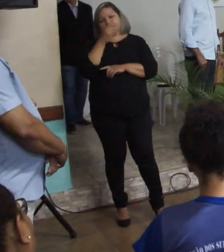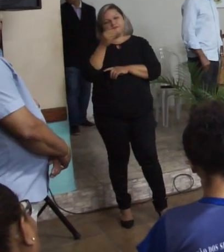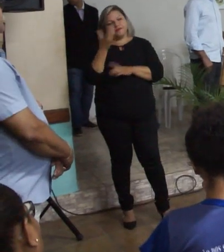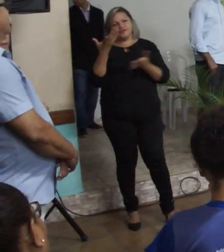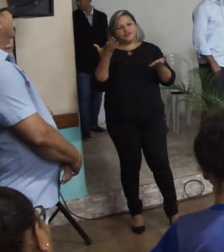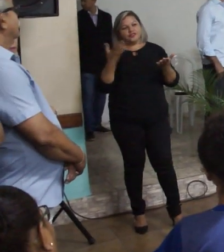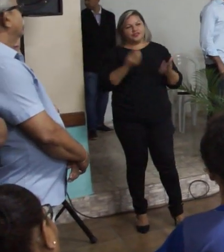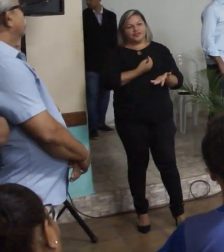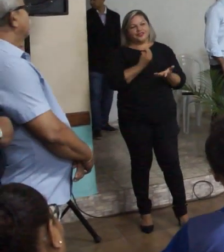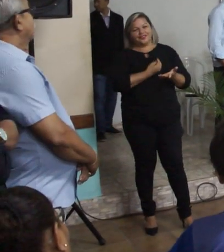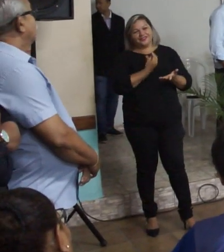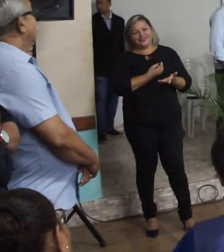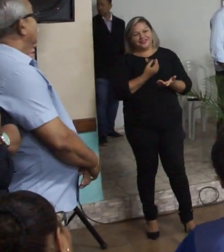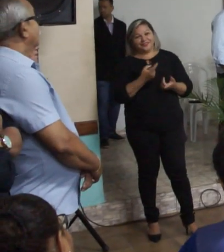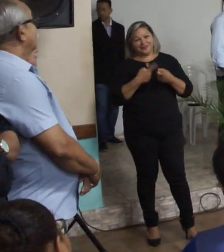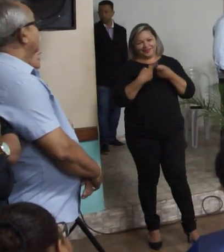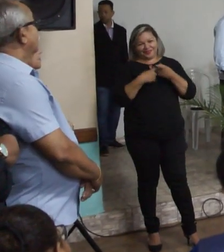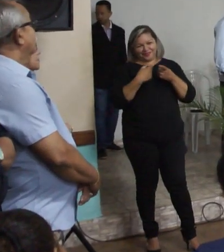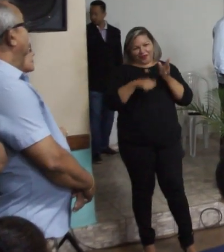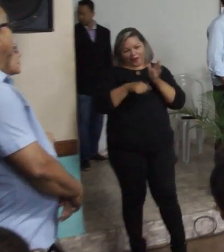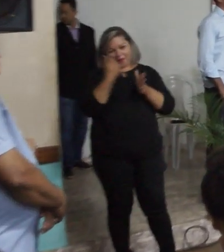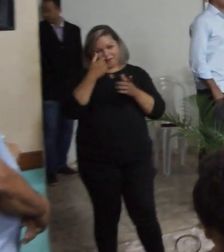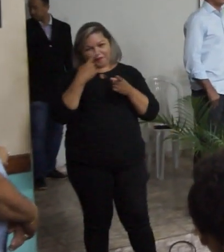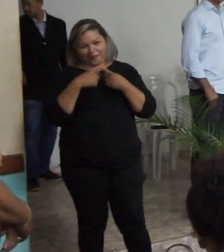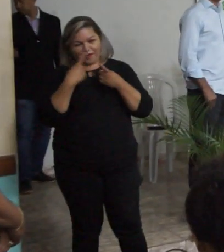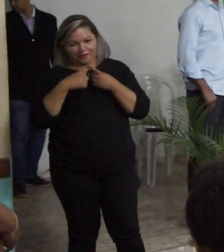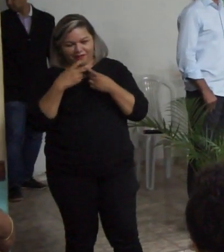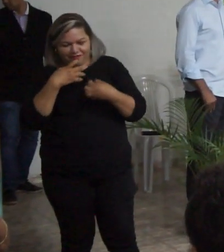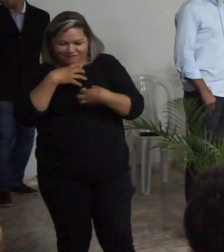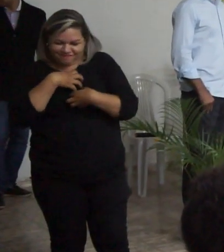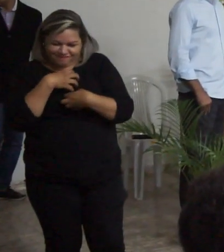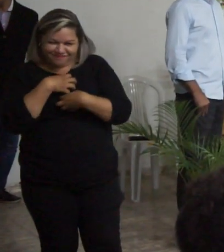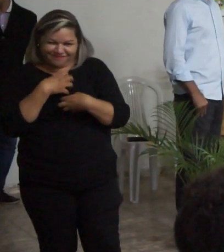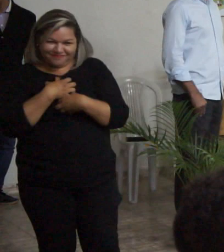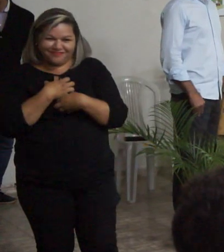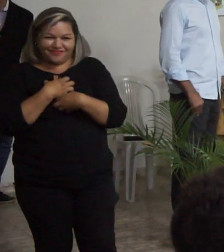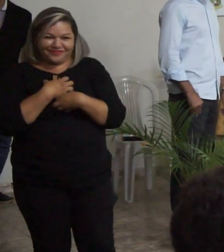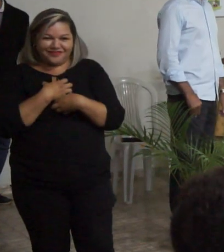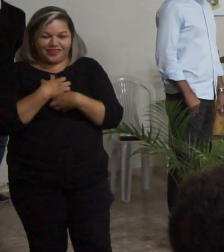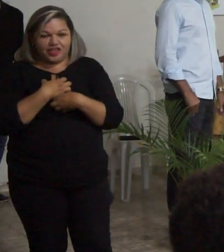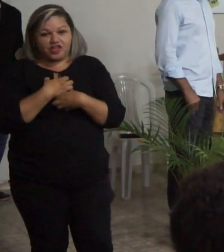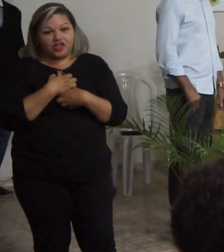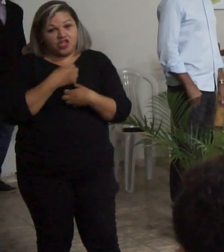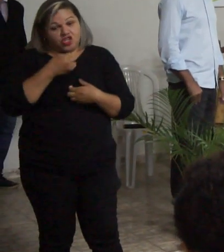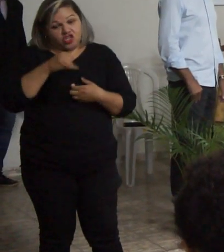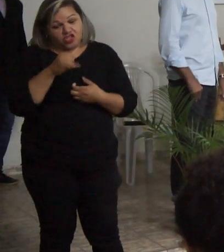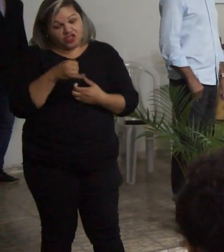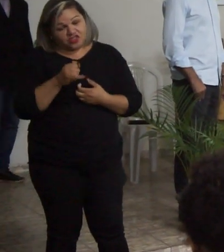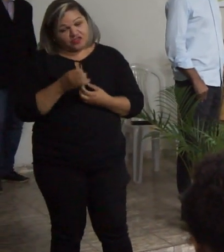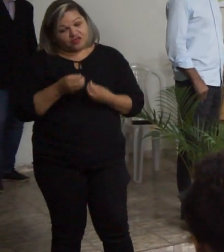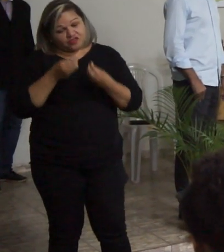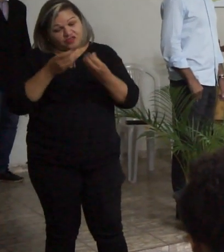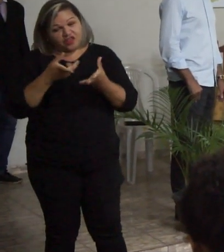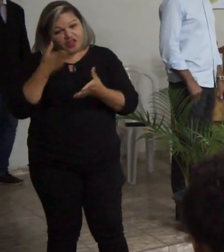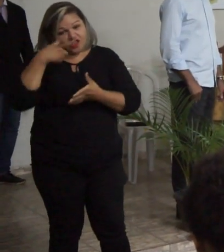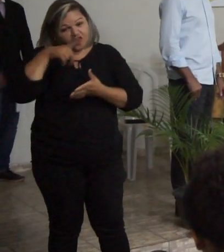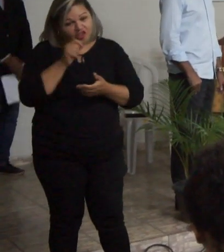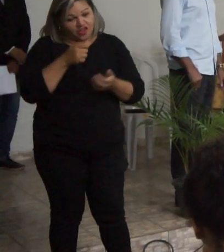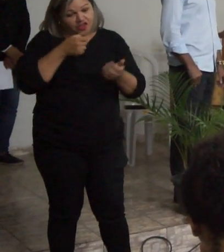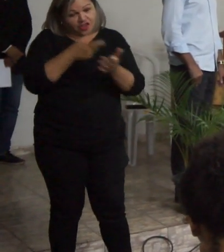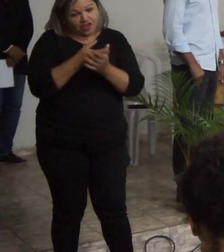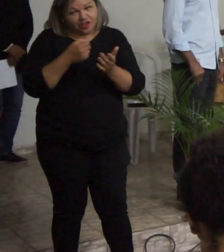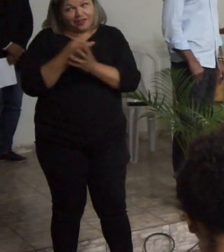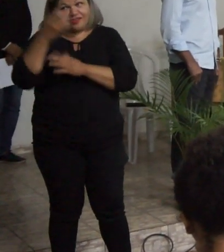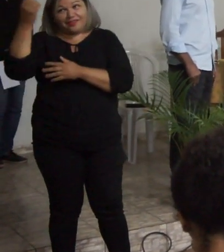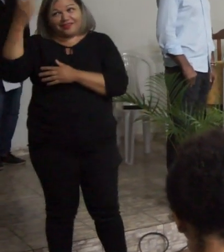nossa. Primeiro, a mulher já é mais sensível. A mulher, se você bota um recurso, ela vai na rua, ela consegue pagar a conta de